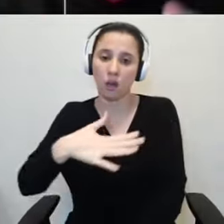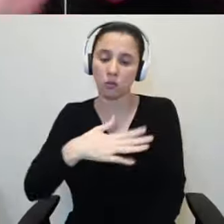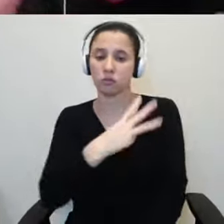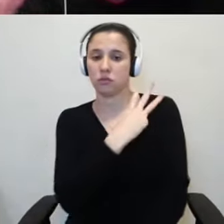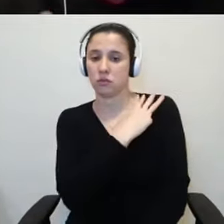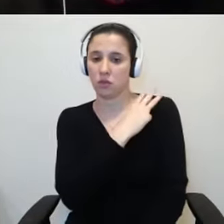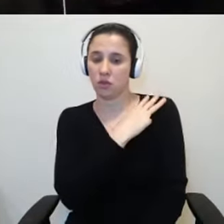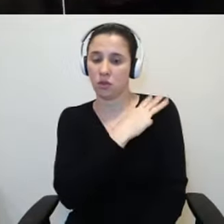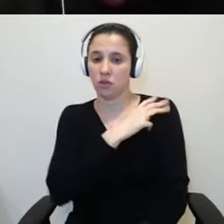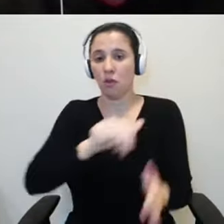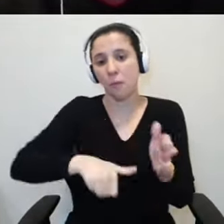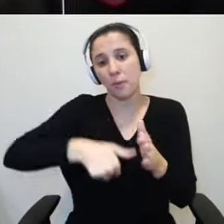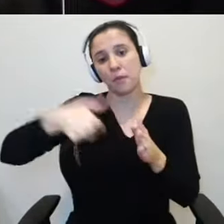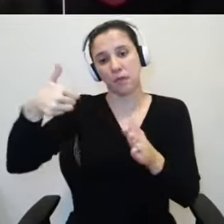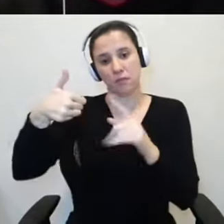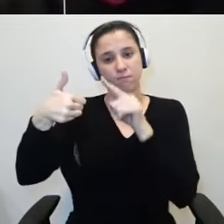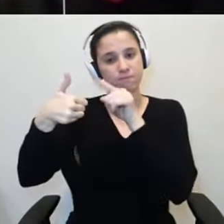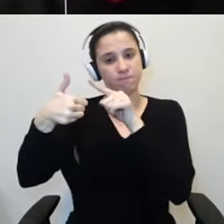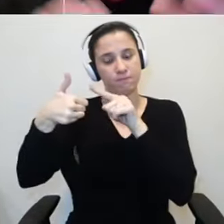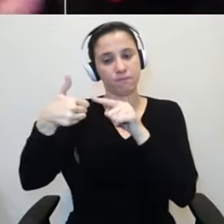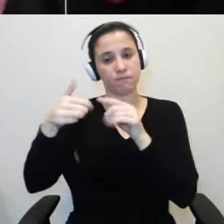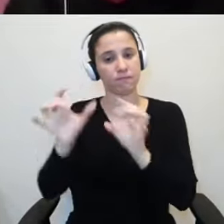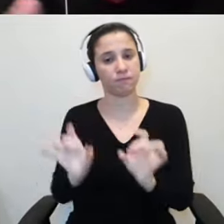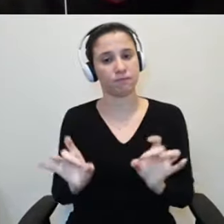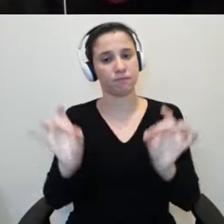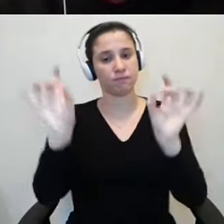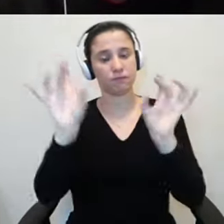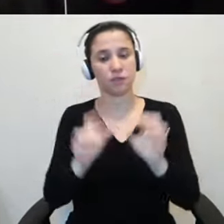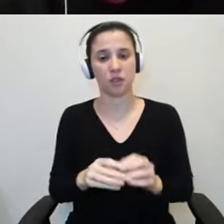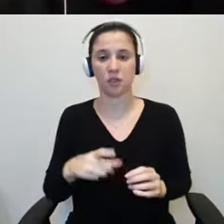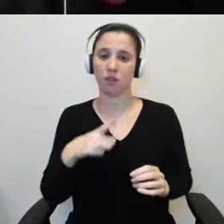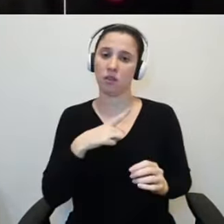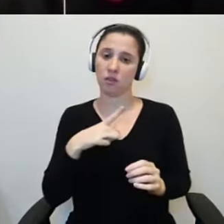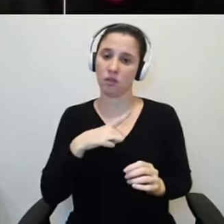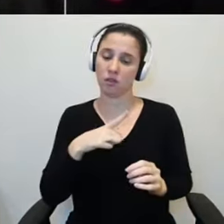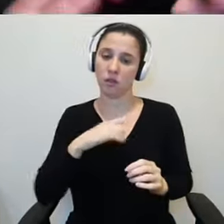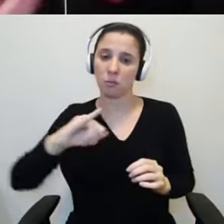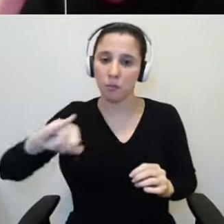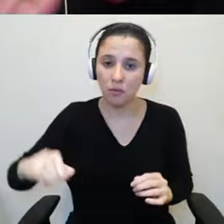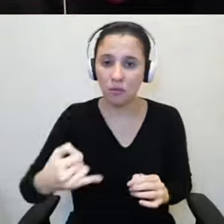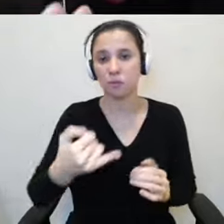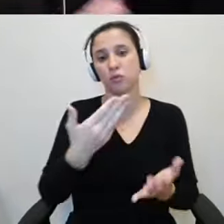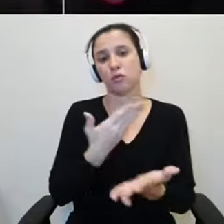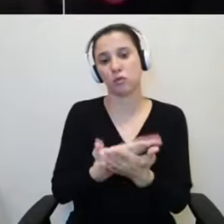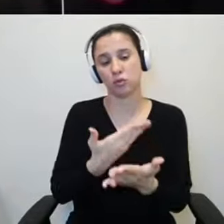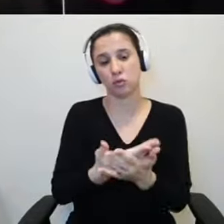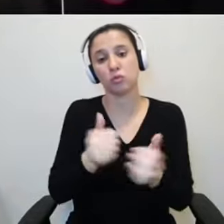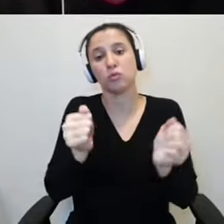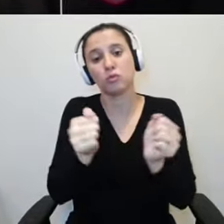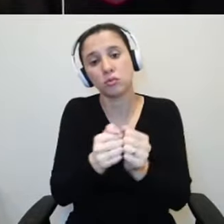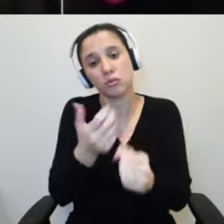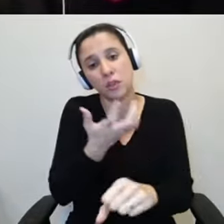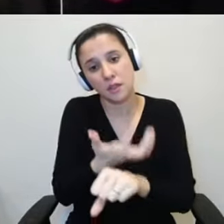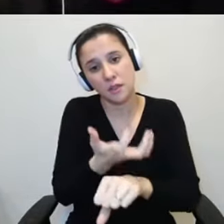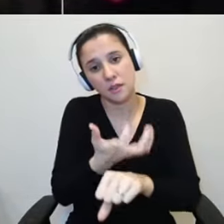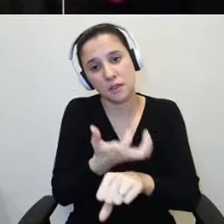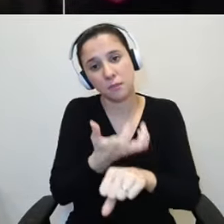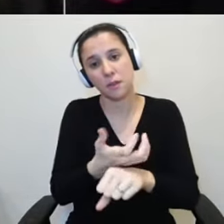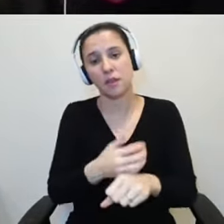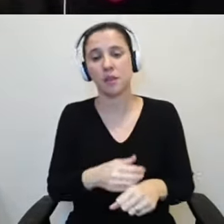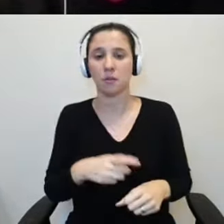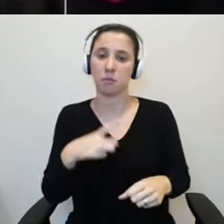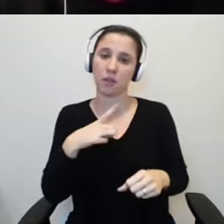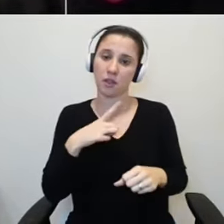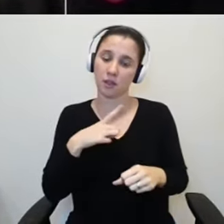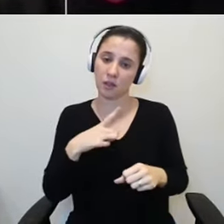maneira conjunta entre as disciplinas, fazer aproveitamento de estudos, fazer diversas ações possíveis,